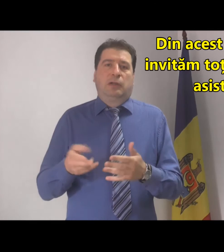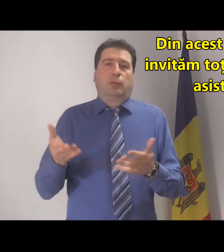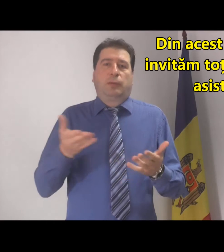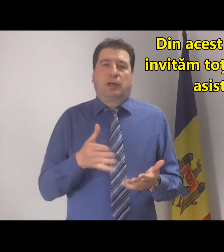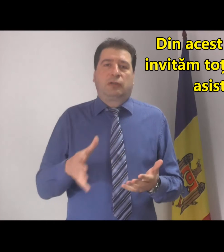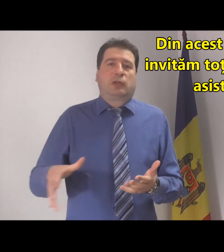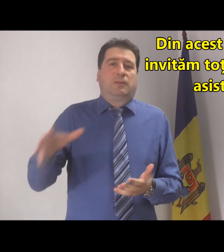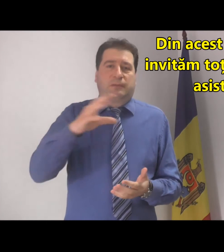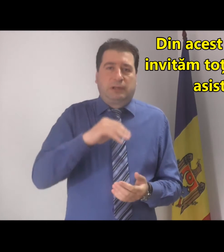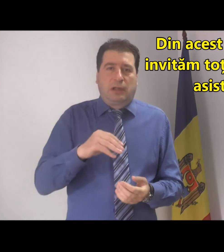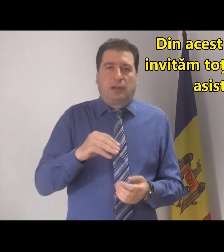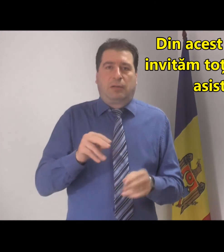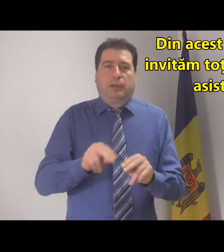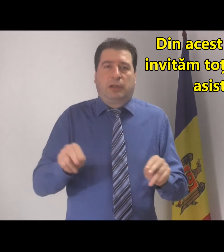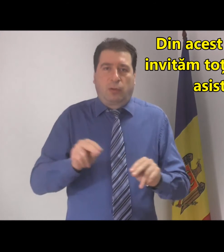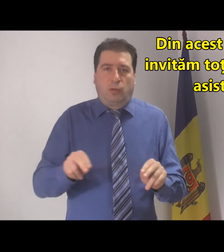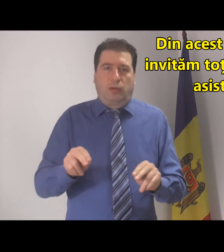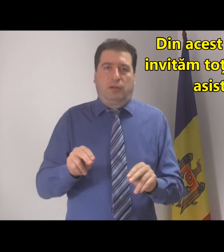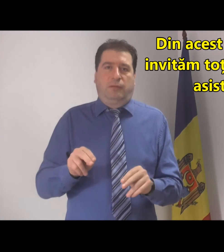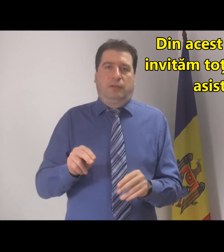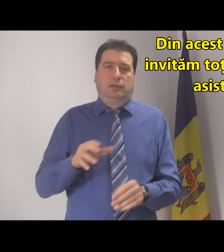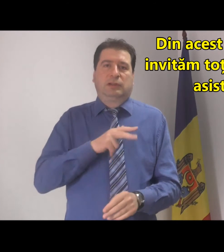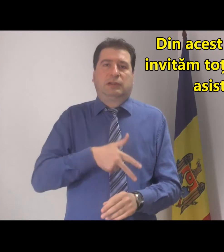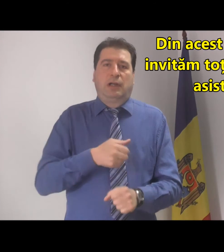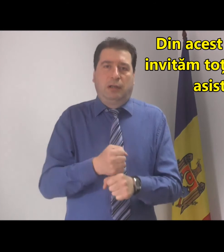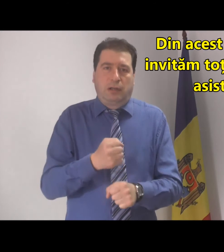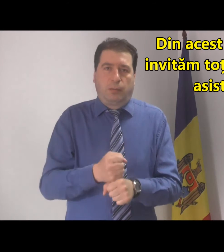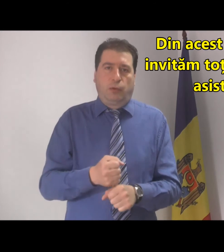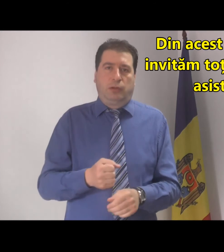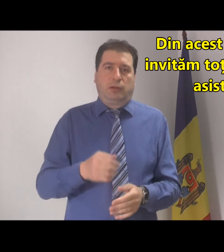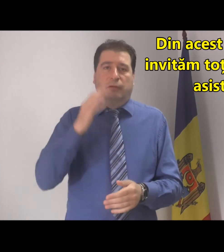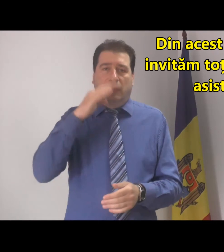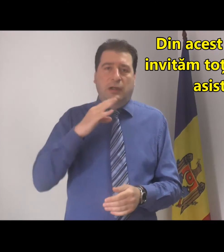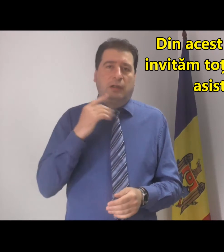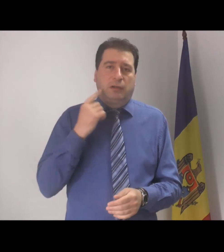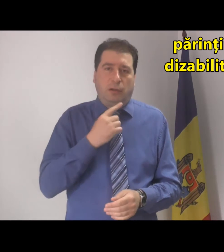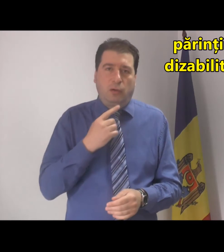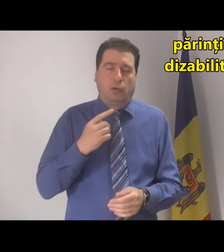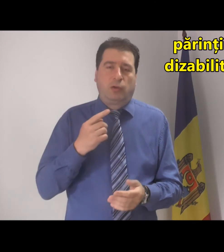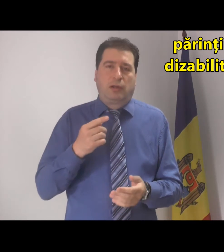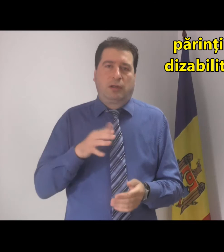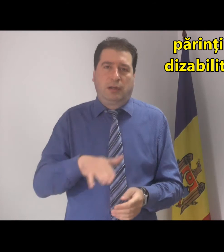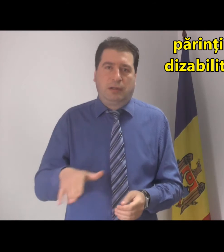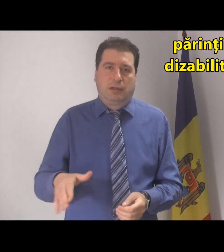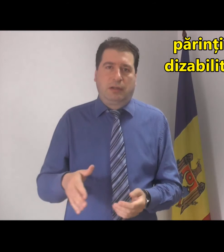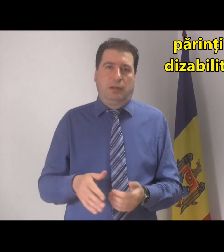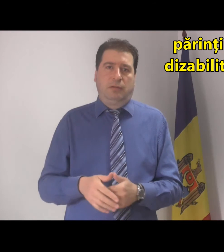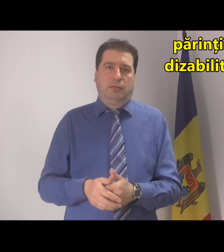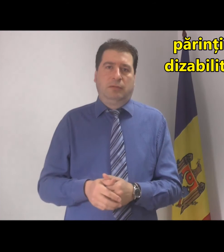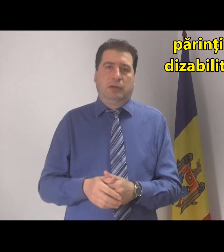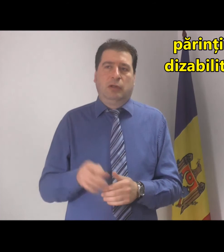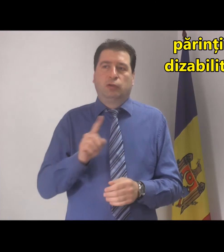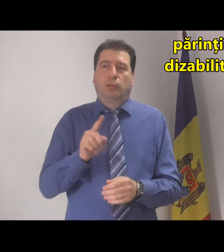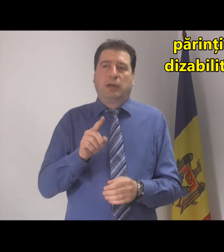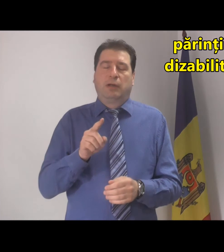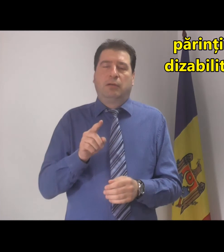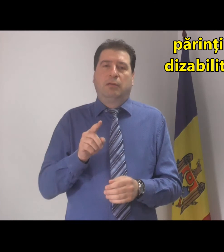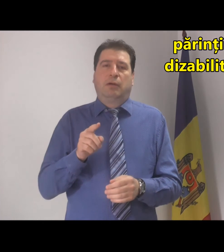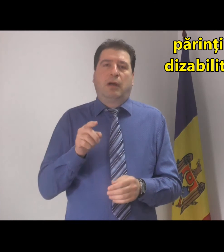Поэтому приглашаем всех педагогов, социальных работников, родителей глухих и детей, чтобы